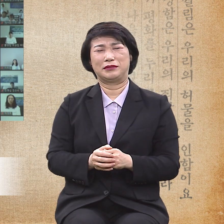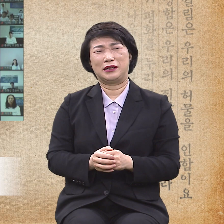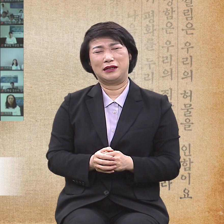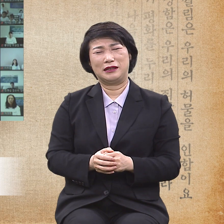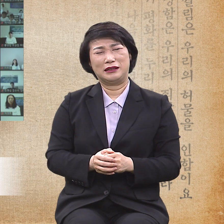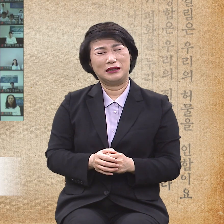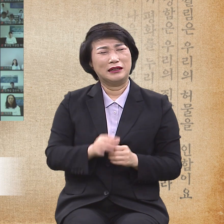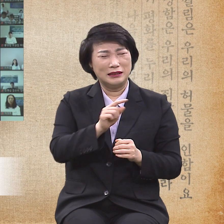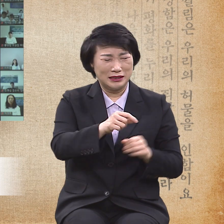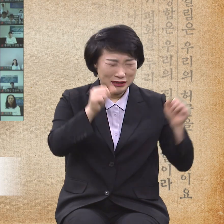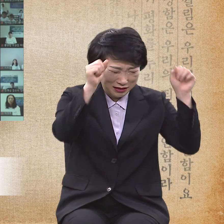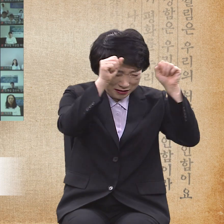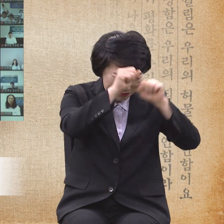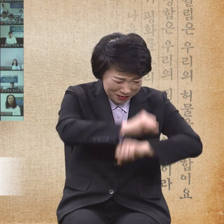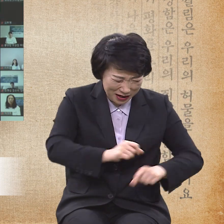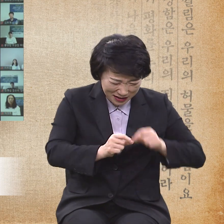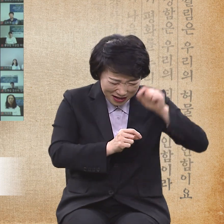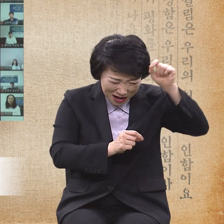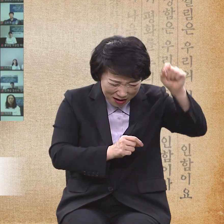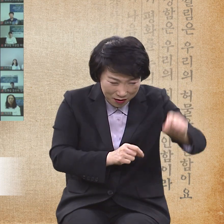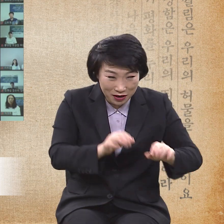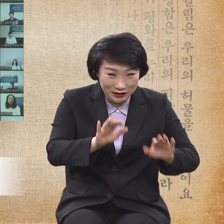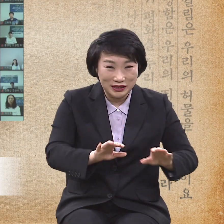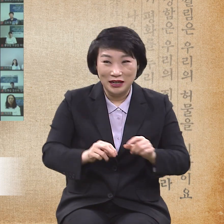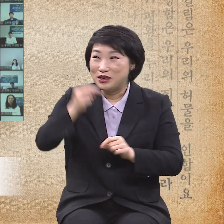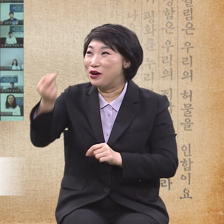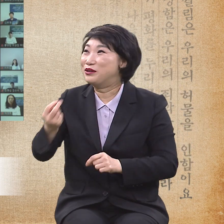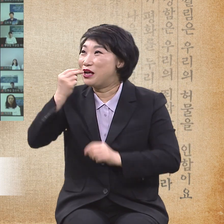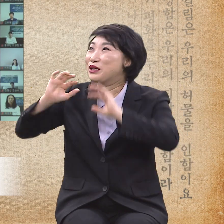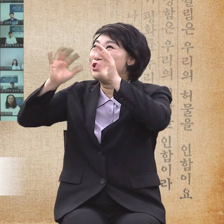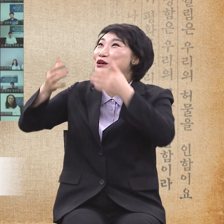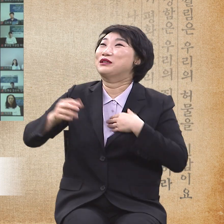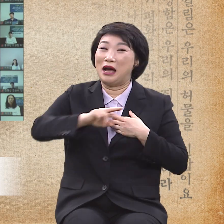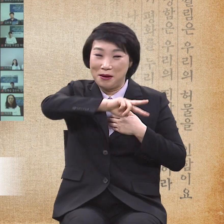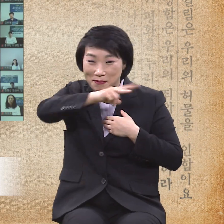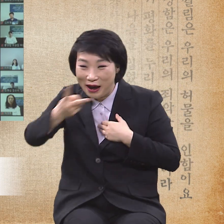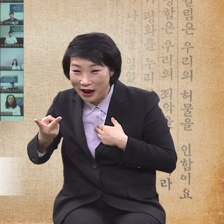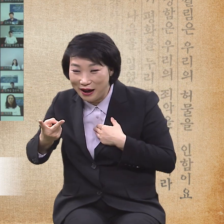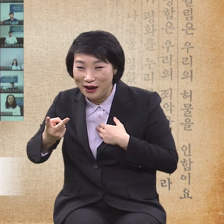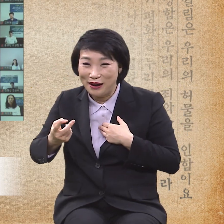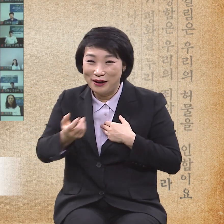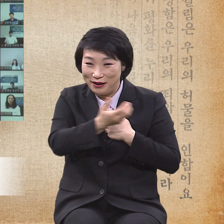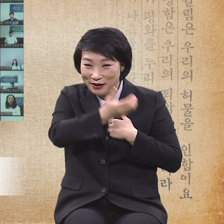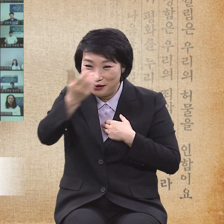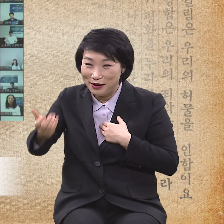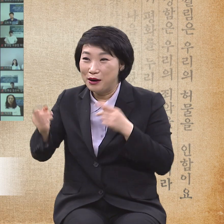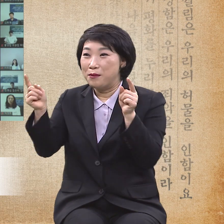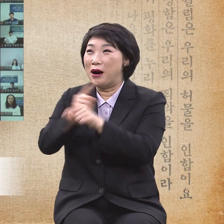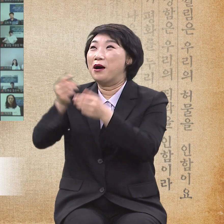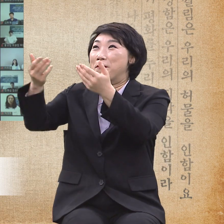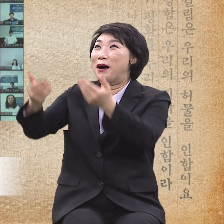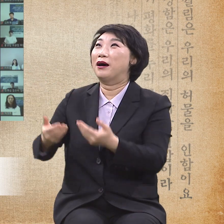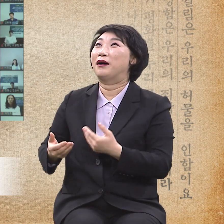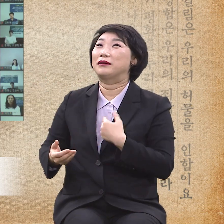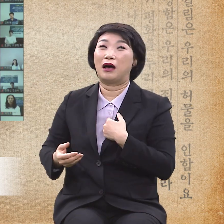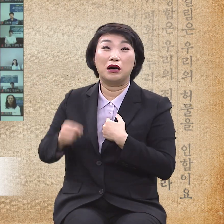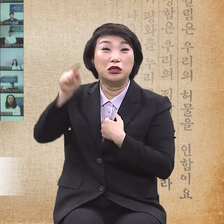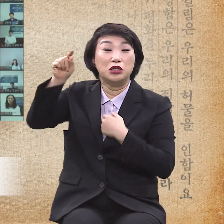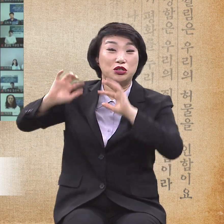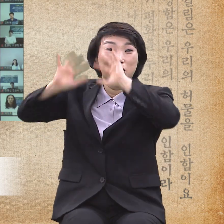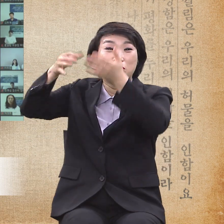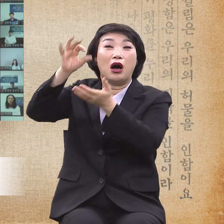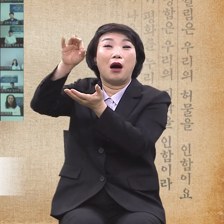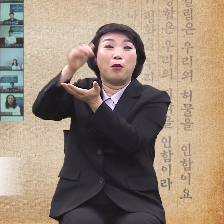적절한 멸망에서 영생과 천국을 얻었다. 이게 얼마짜린가 생각 한번 해봐.